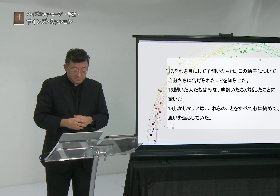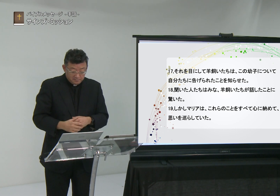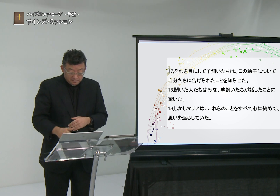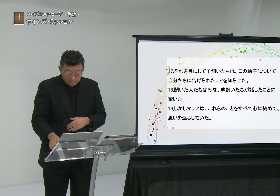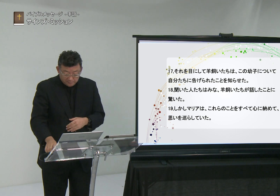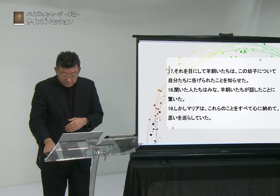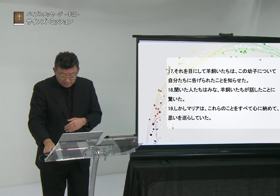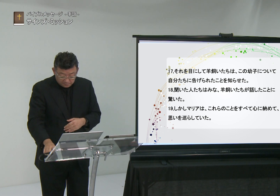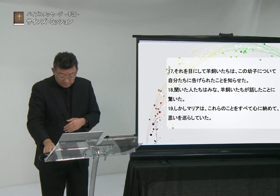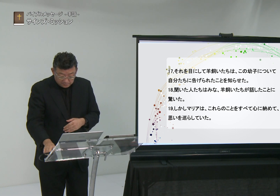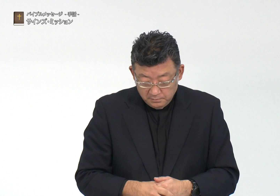いた